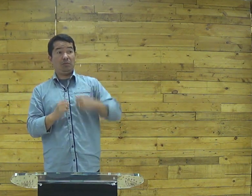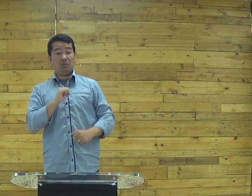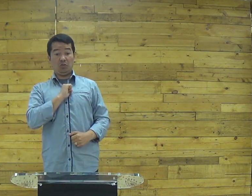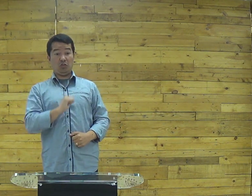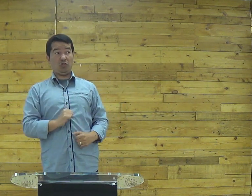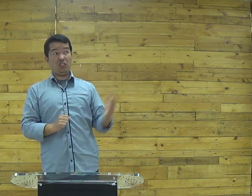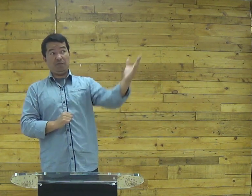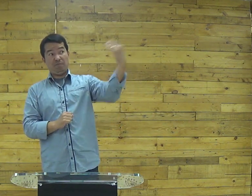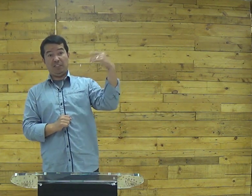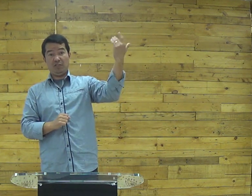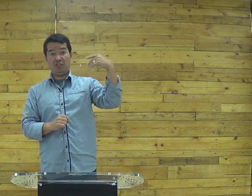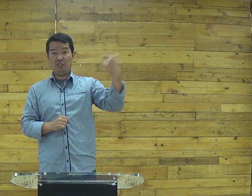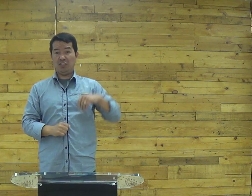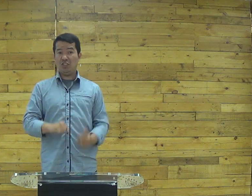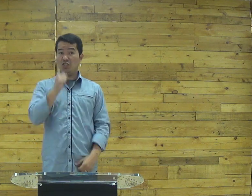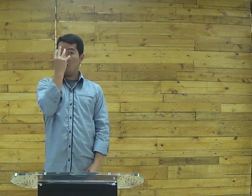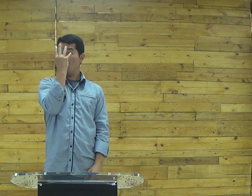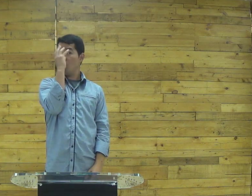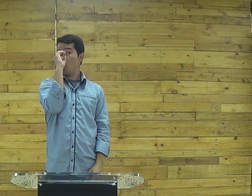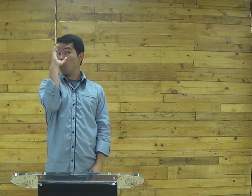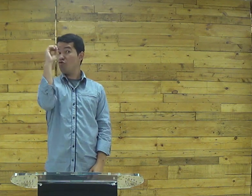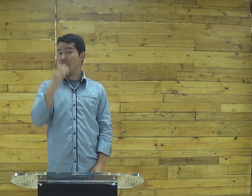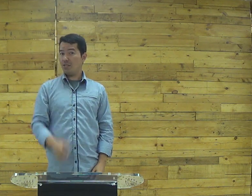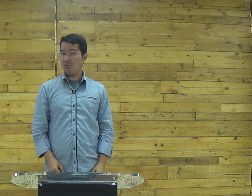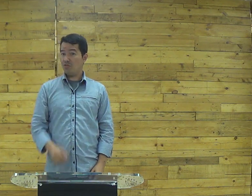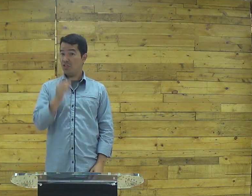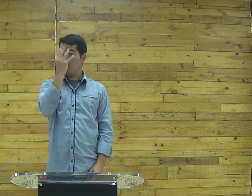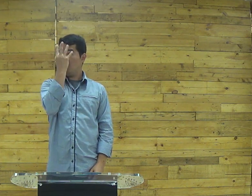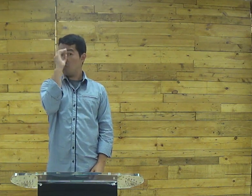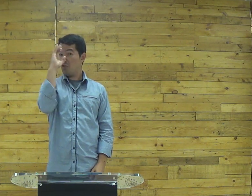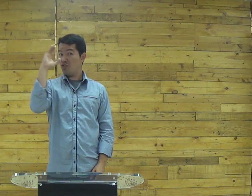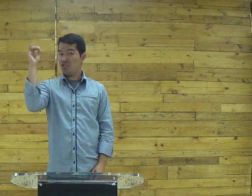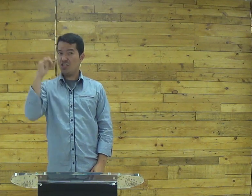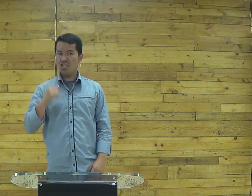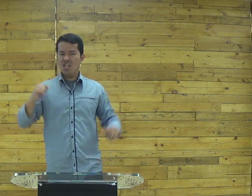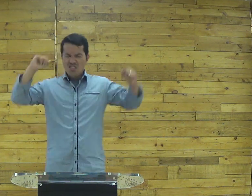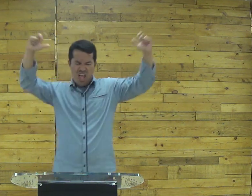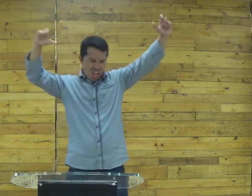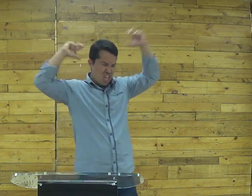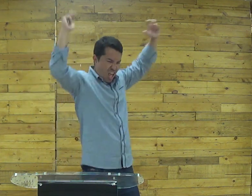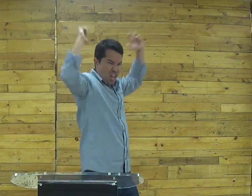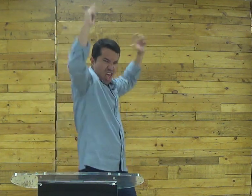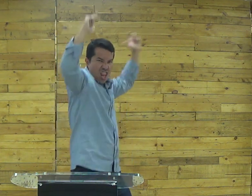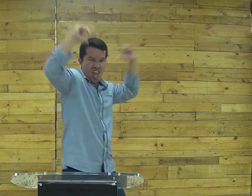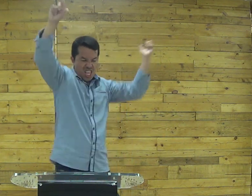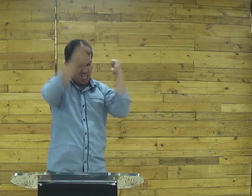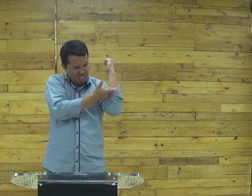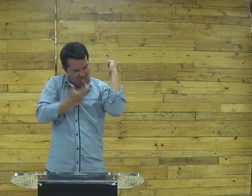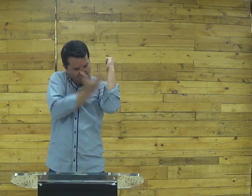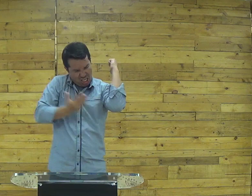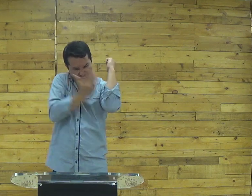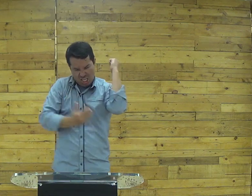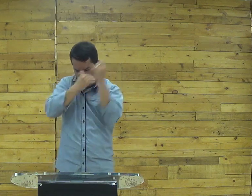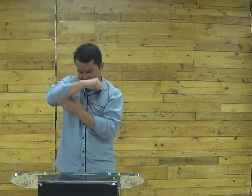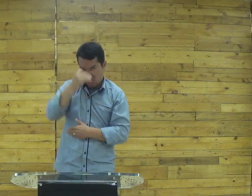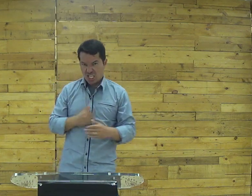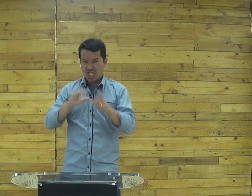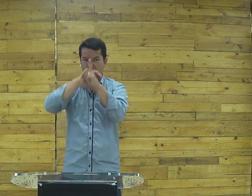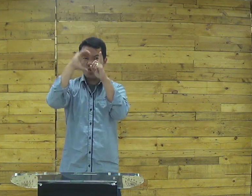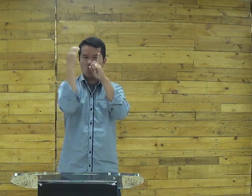chamem os profetas, chamem os sacerdotes, chamem as pessoas. E eles vão lá e fazem